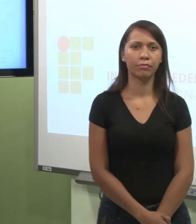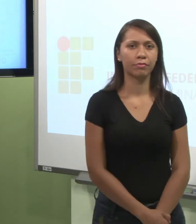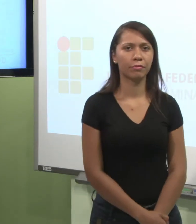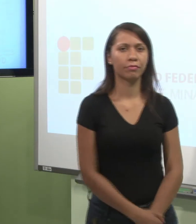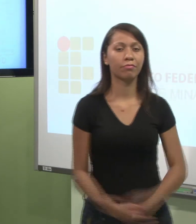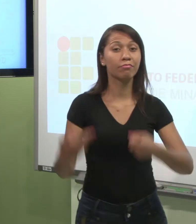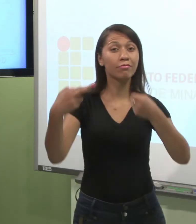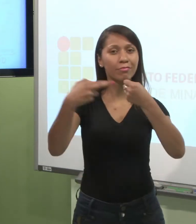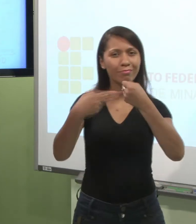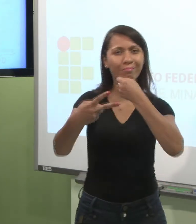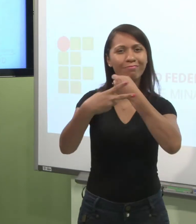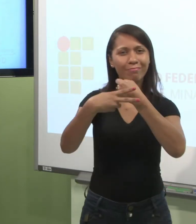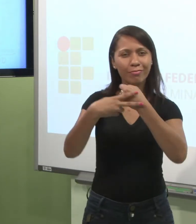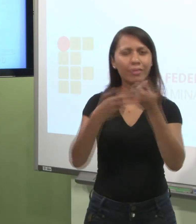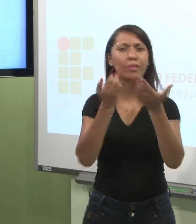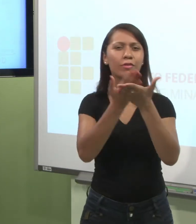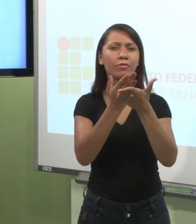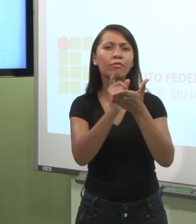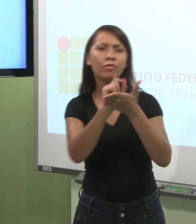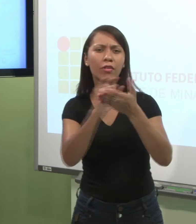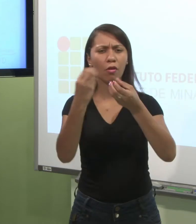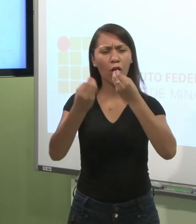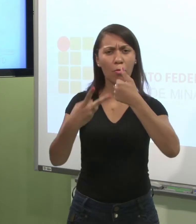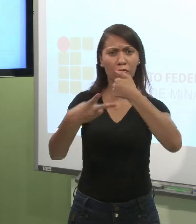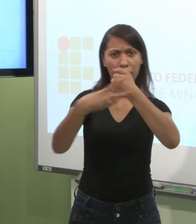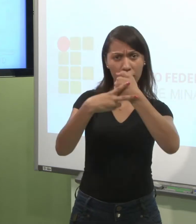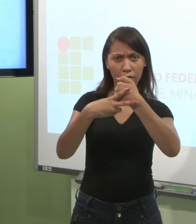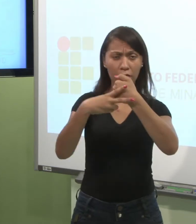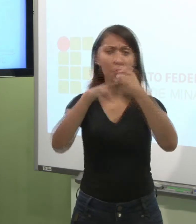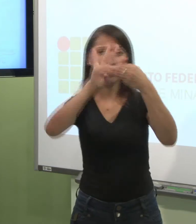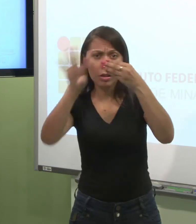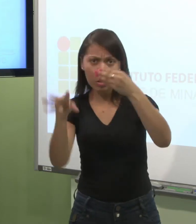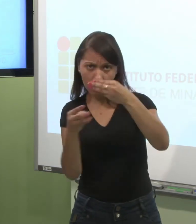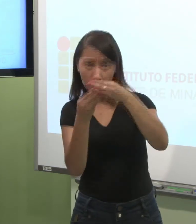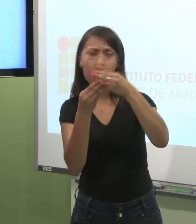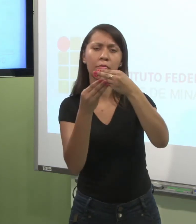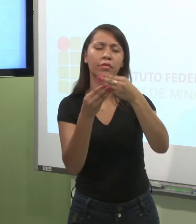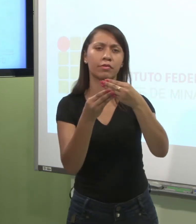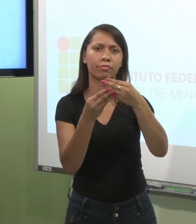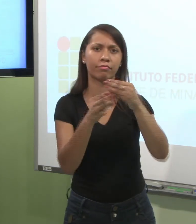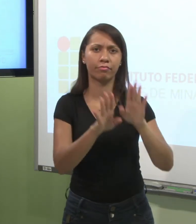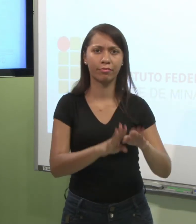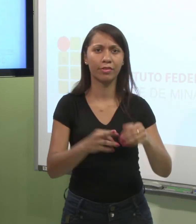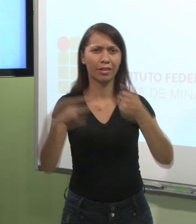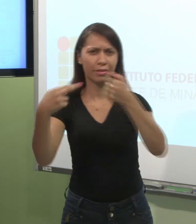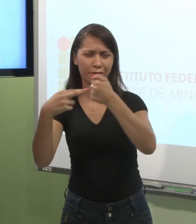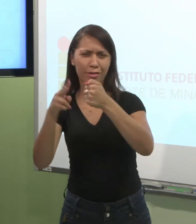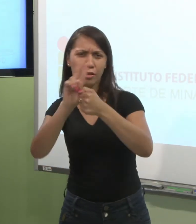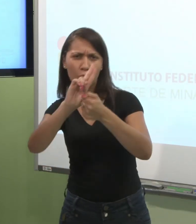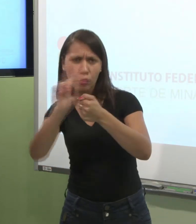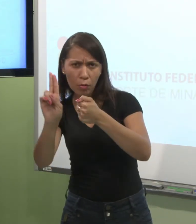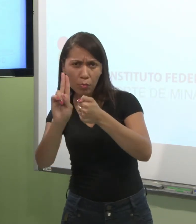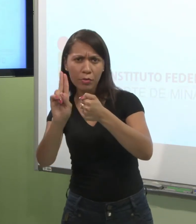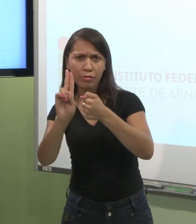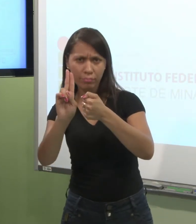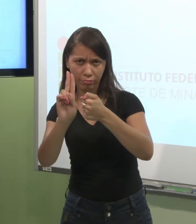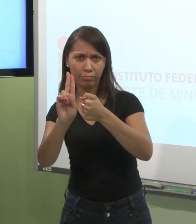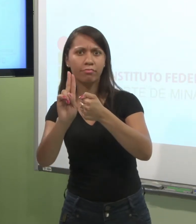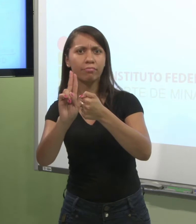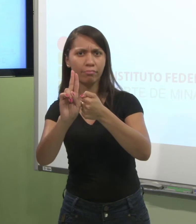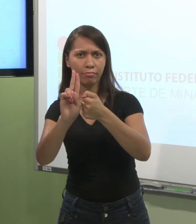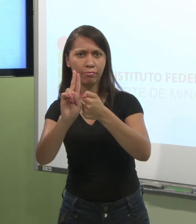A regência verbal estuda, então, essa relação dos verbos com seus complementos. Já a regência nominal é a relação entre um